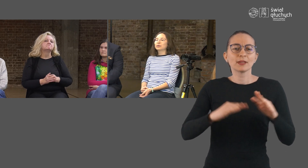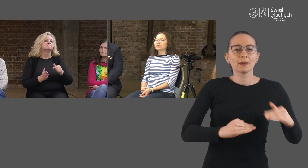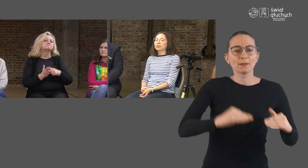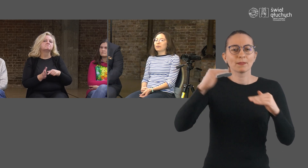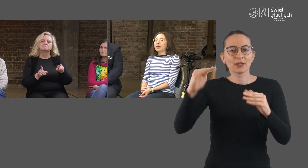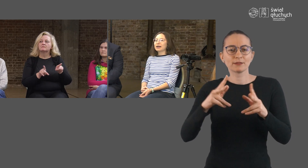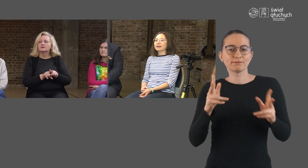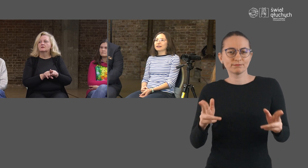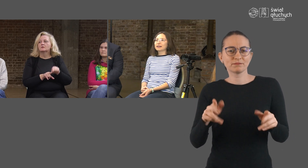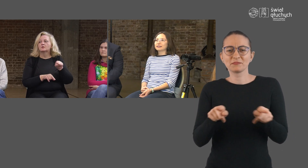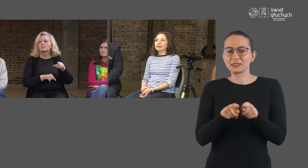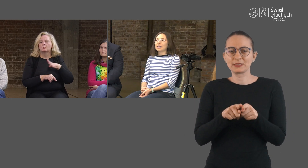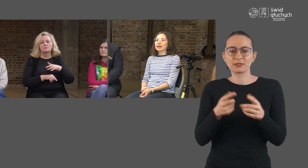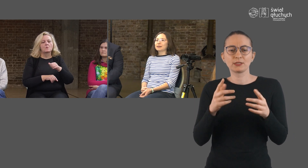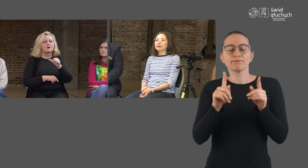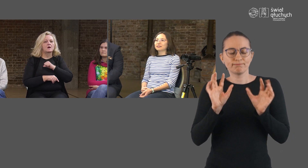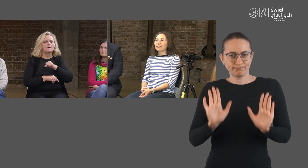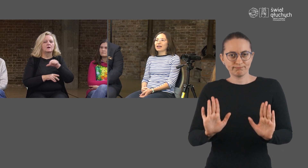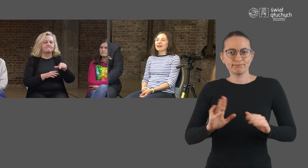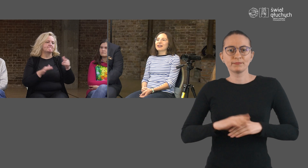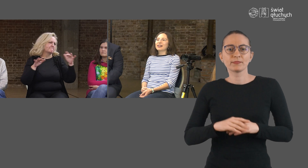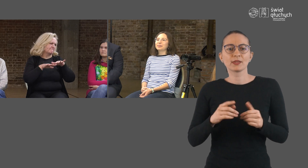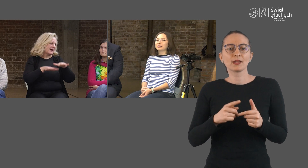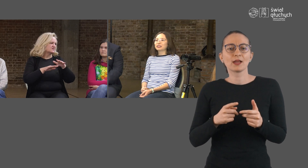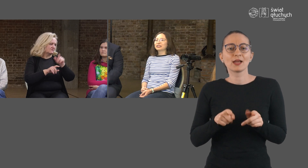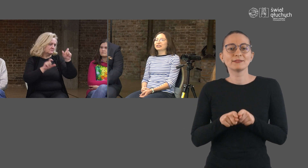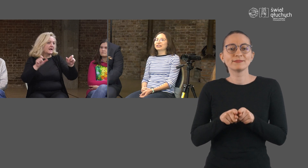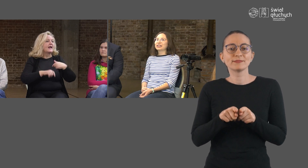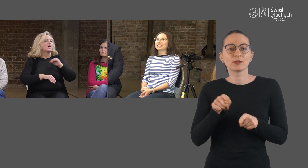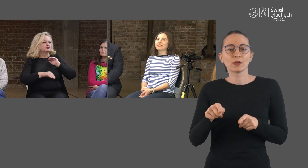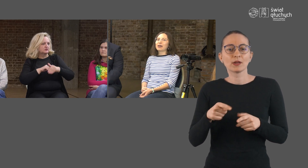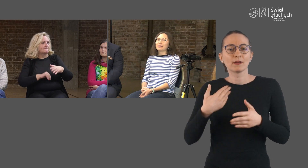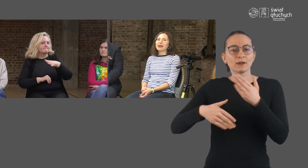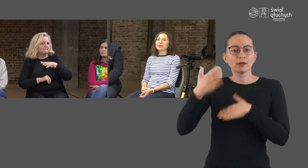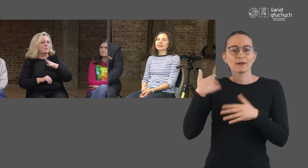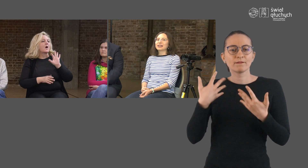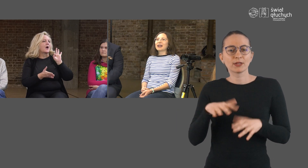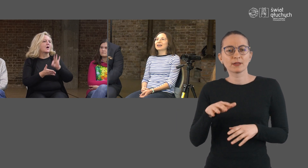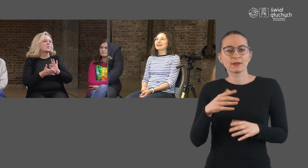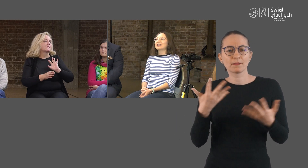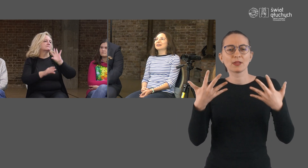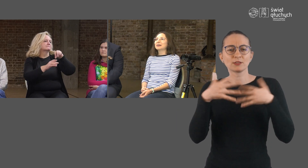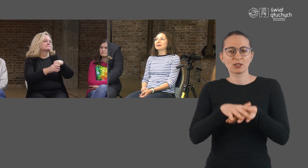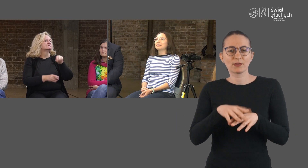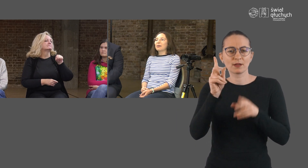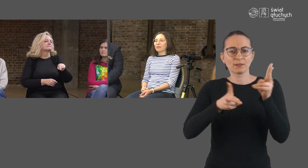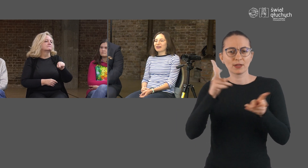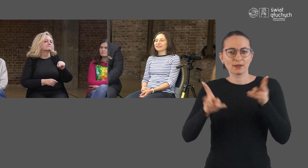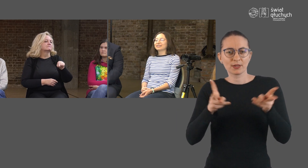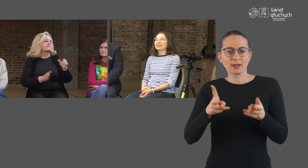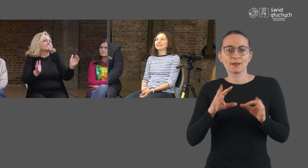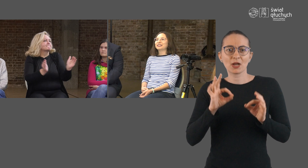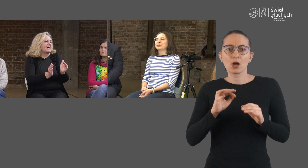liceum to już była klasa masowa, ale miałam szczęście, że trafiłam akurat na